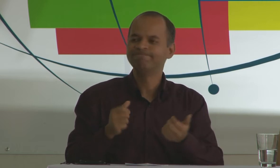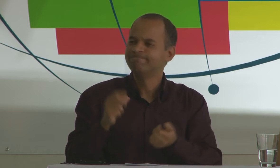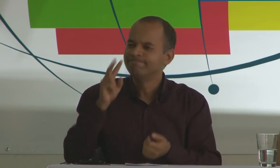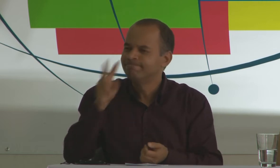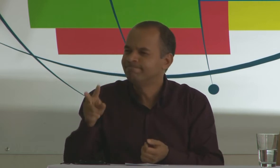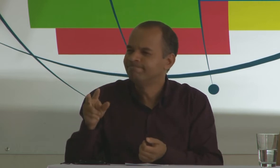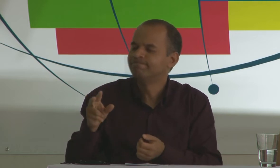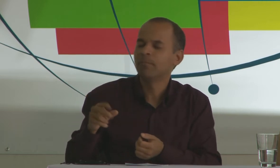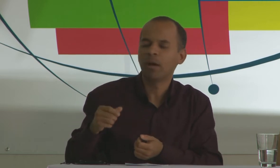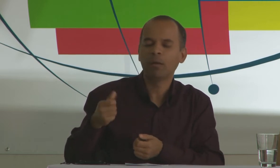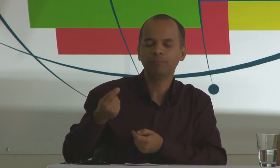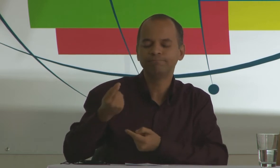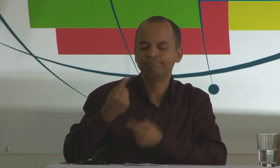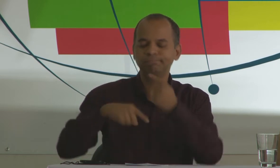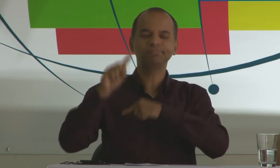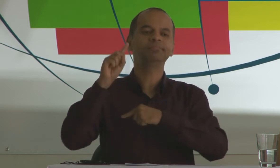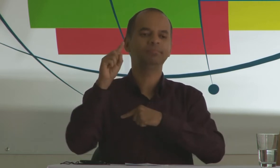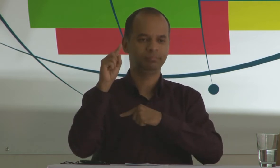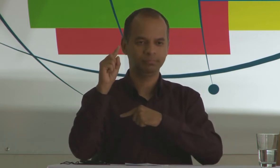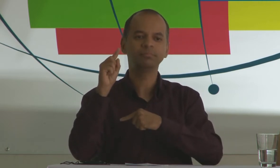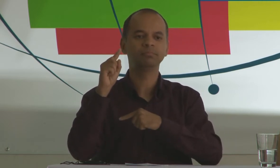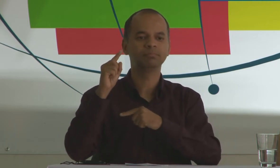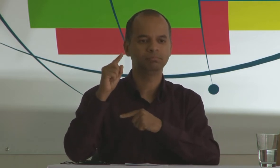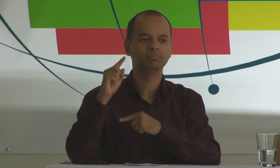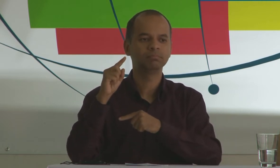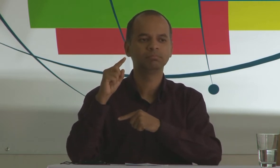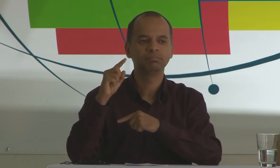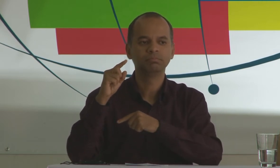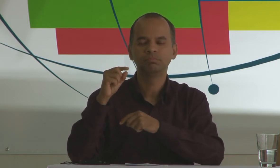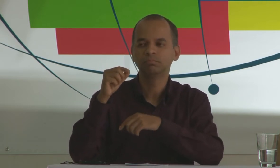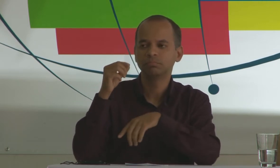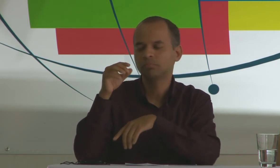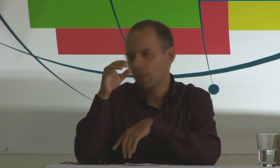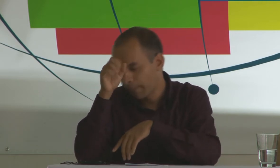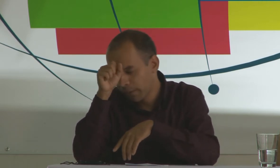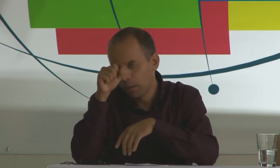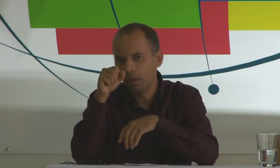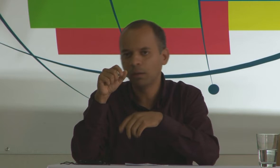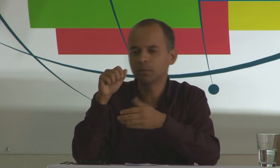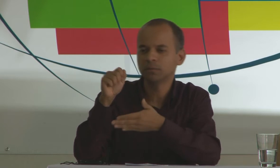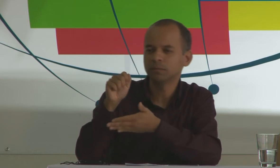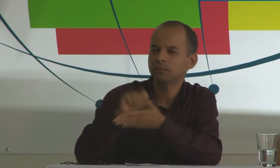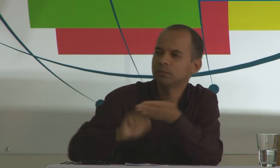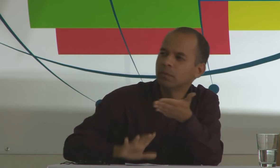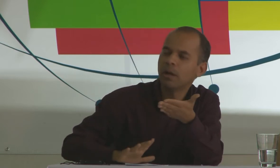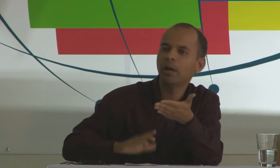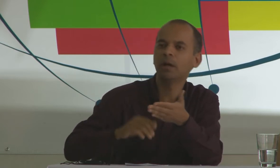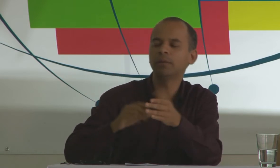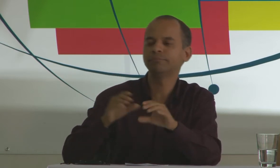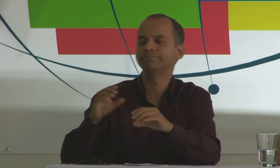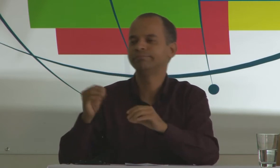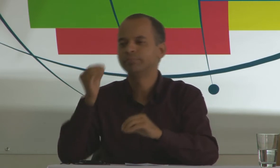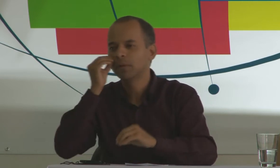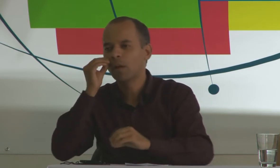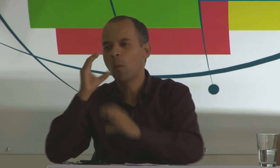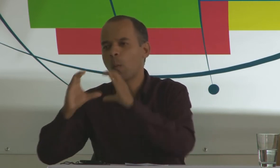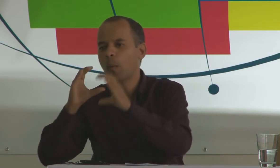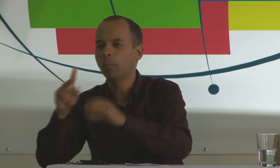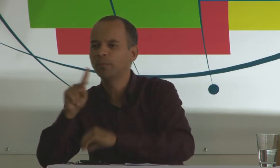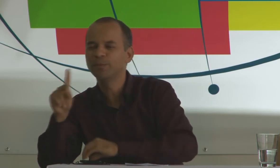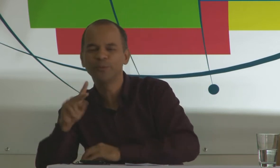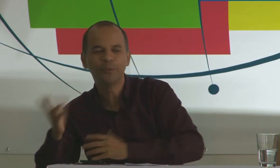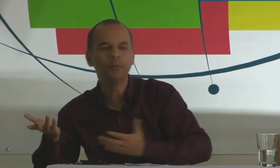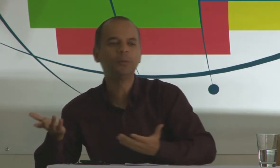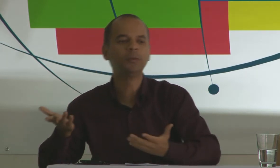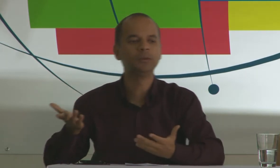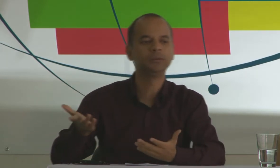mais, aquele contexto de isolamento eu nem sempre estava presente. Então, esse contato com os sinais e adaptações específicas para atividades, eu